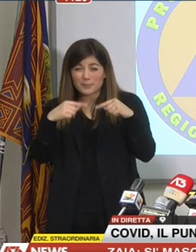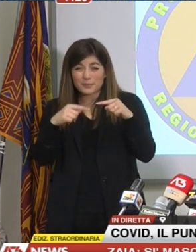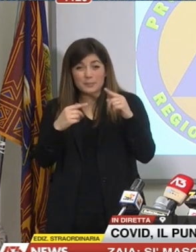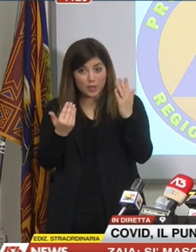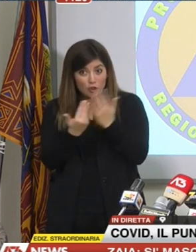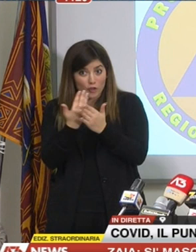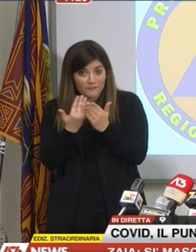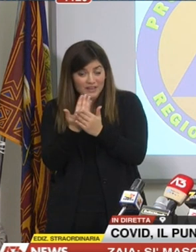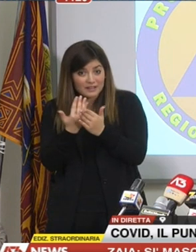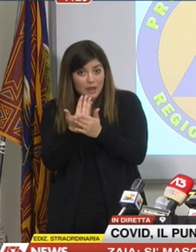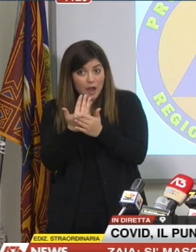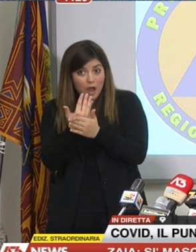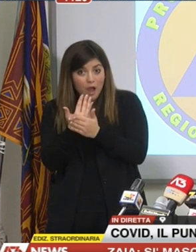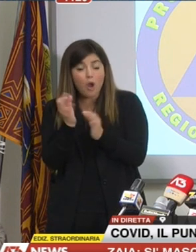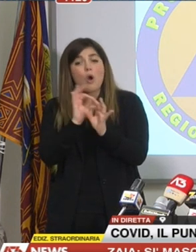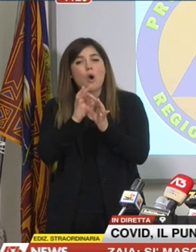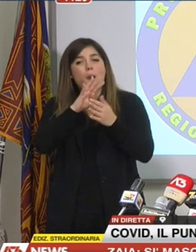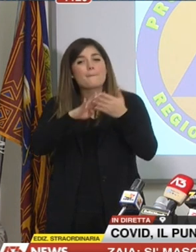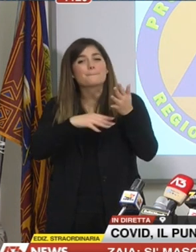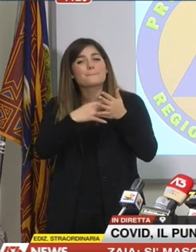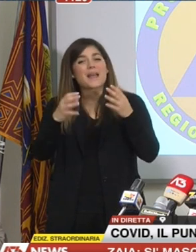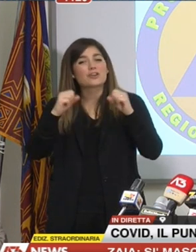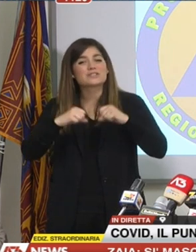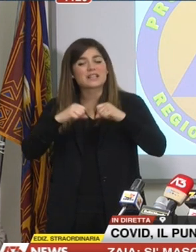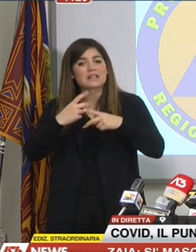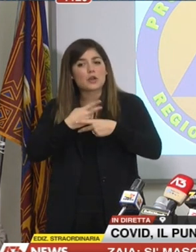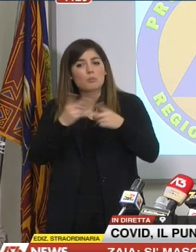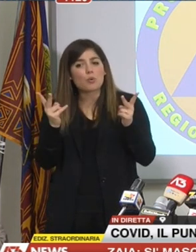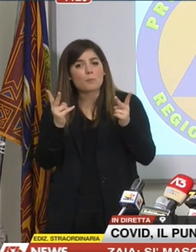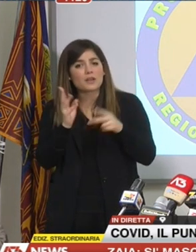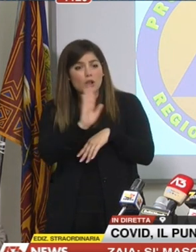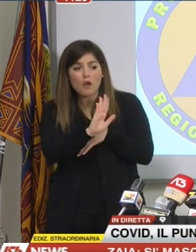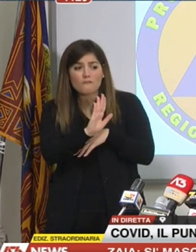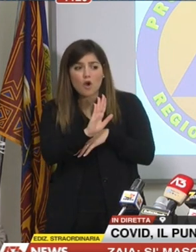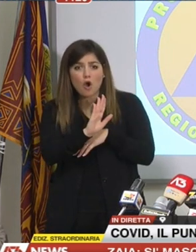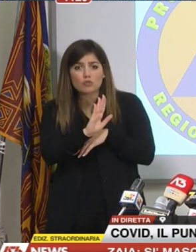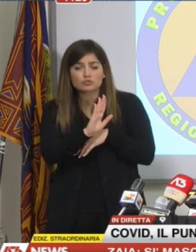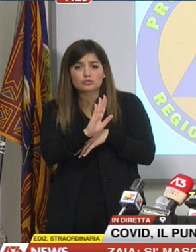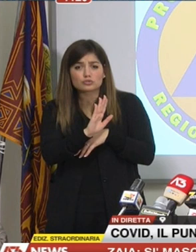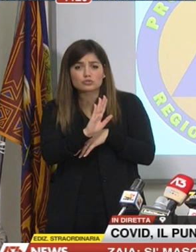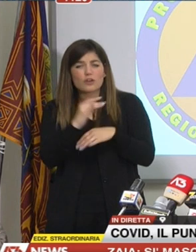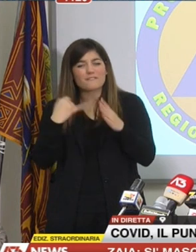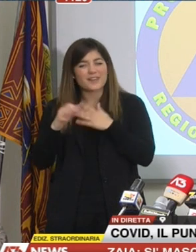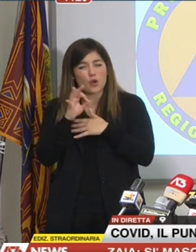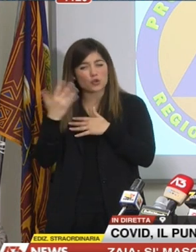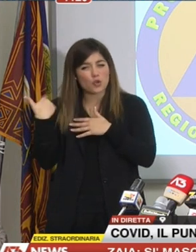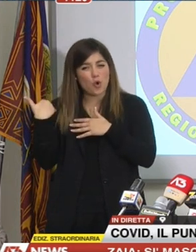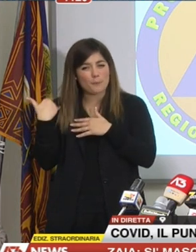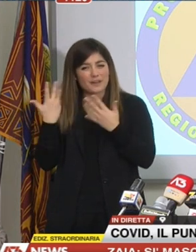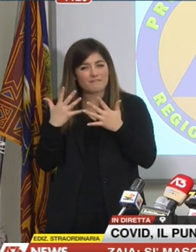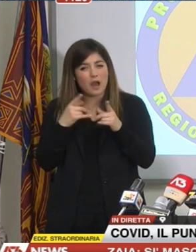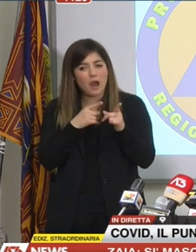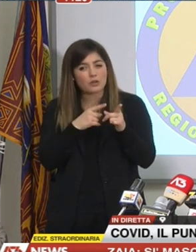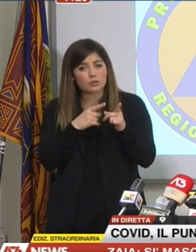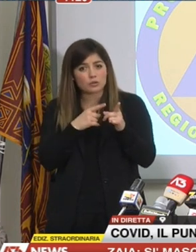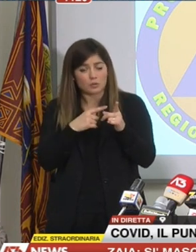si continua con il piano sanitario pubblico vostro del fine ottobre, per cui ai sanitari test rapidi